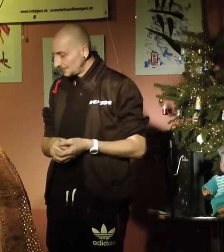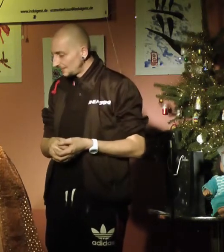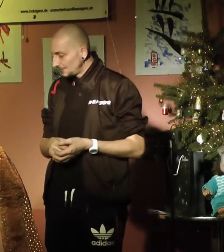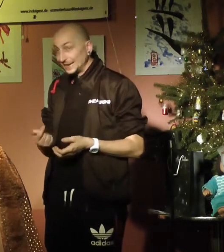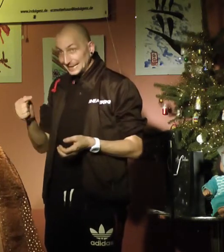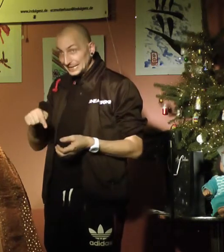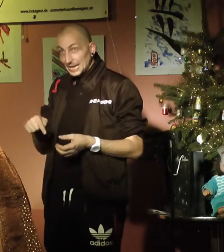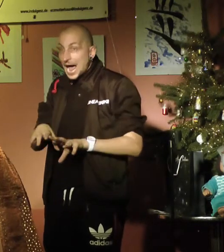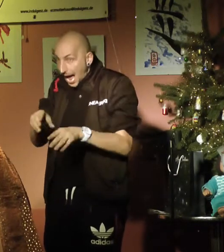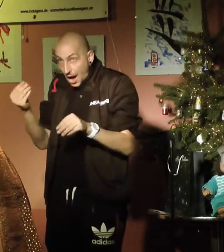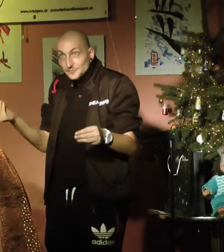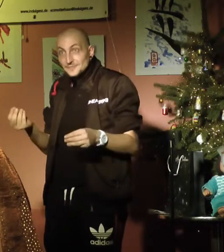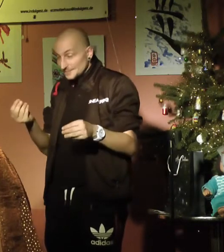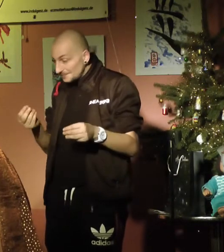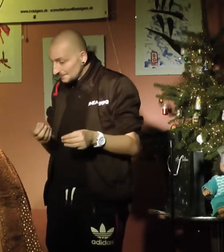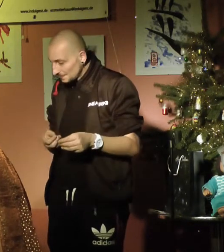auf.